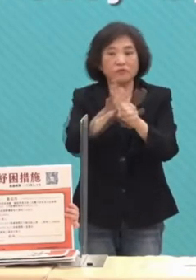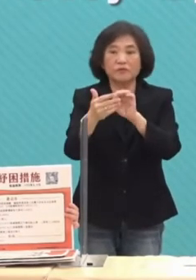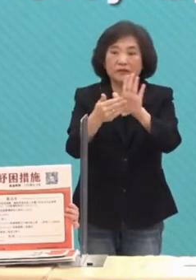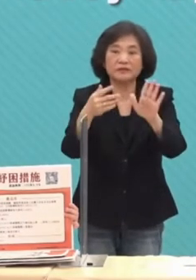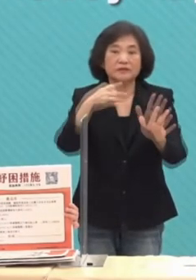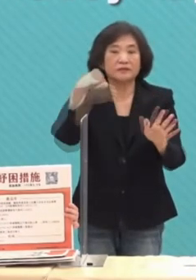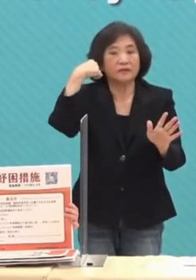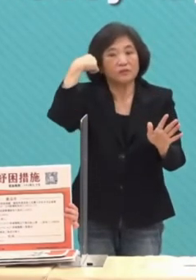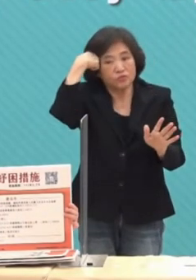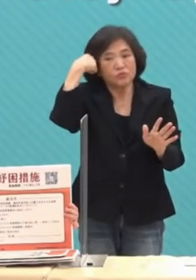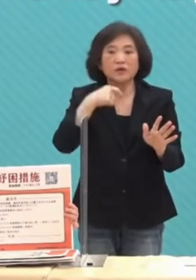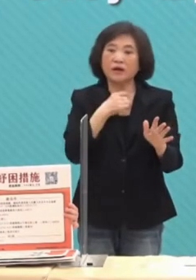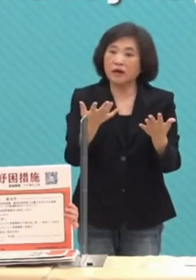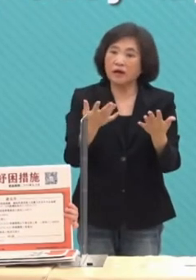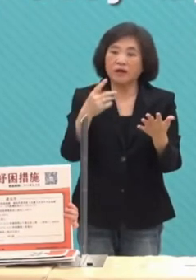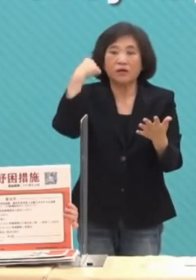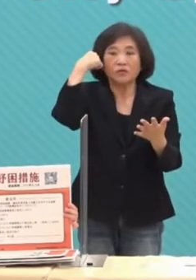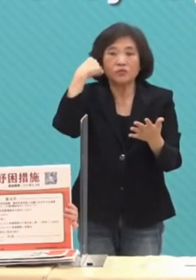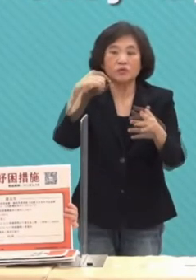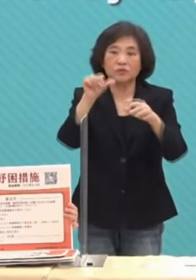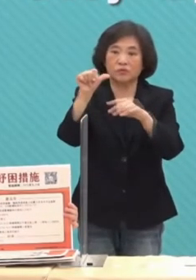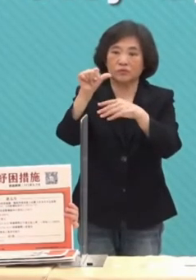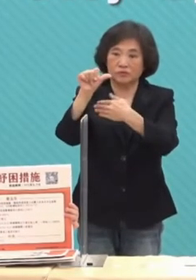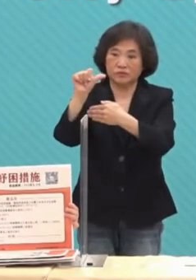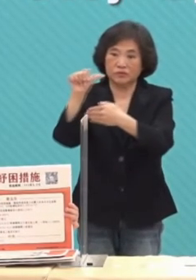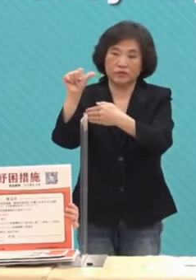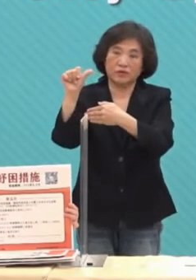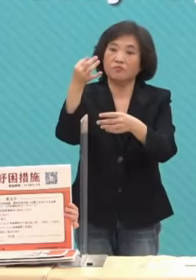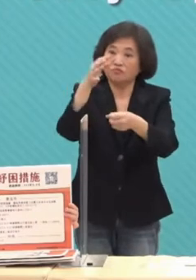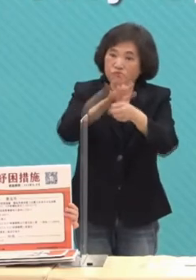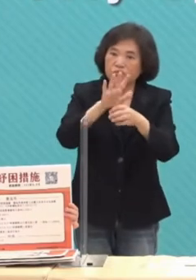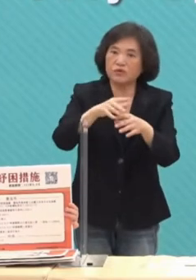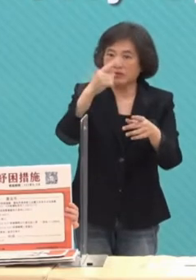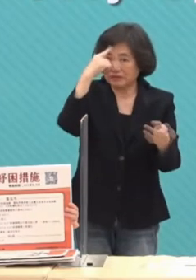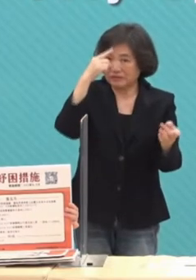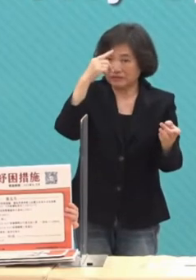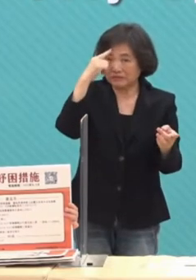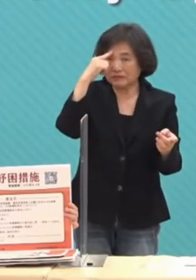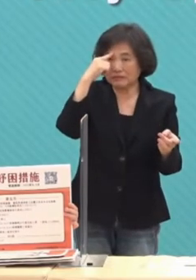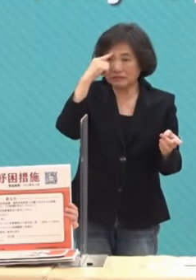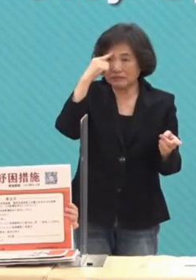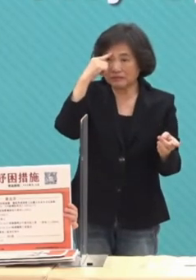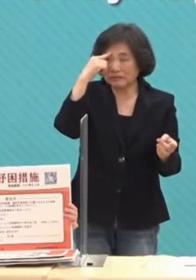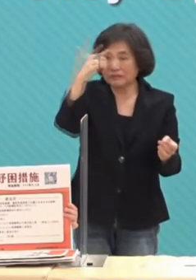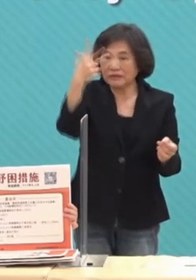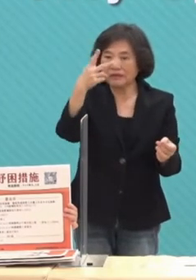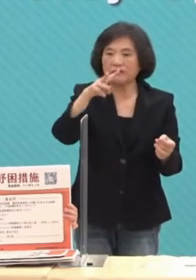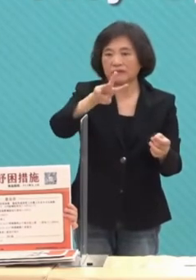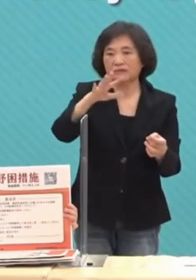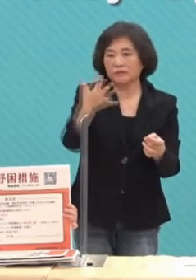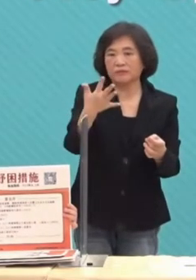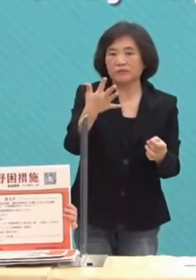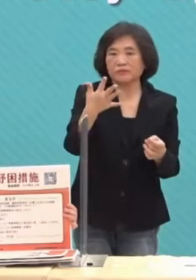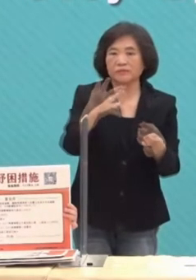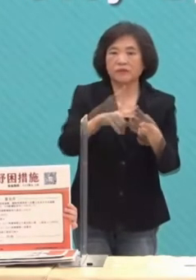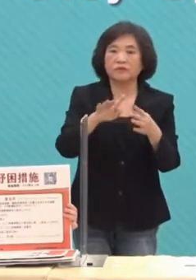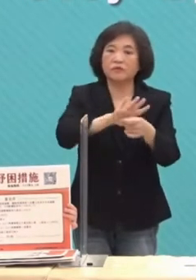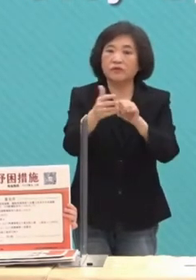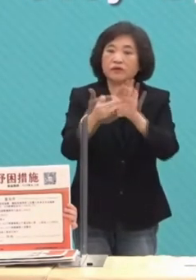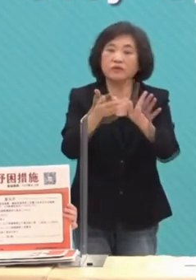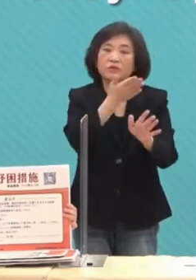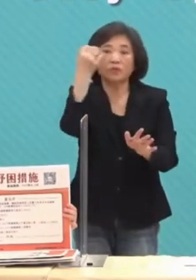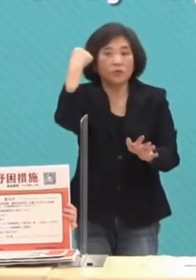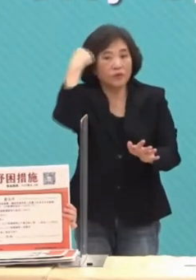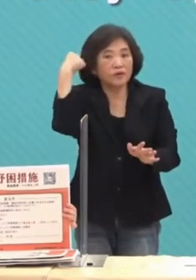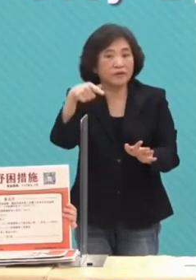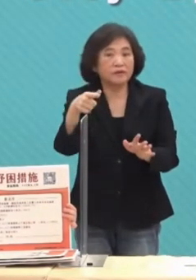的部分住宿的人5月9号开始补贴，最高7天是3500元。那如果是防疫旅馆它